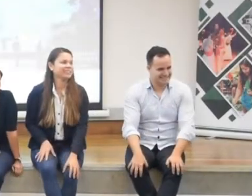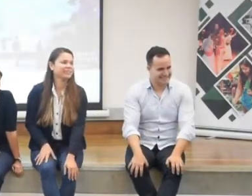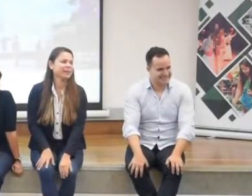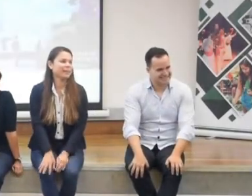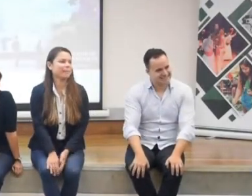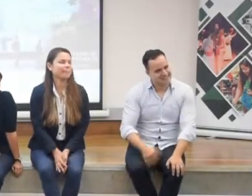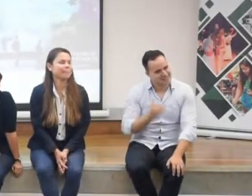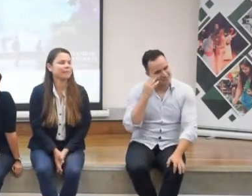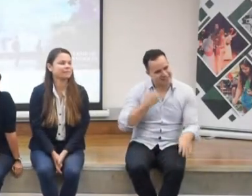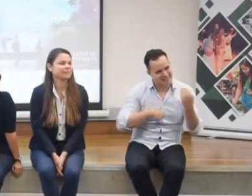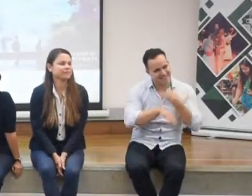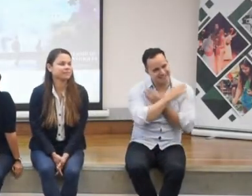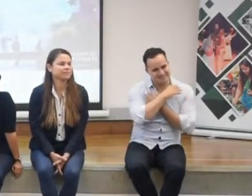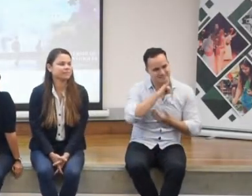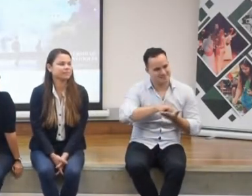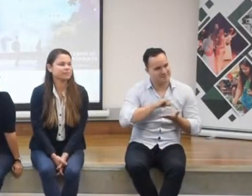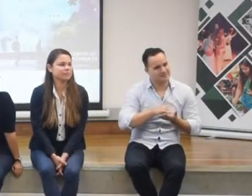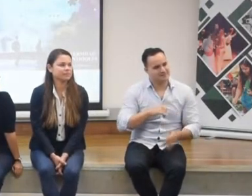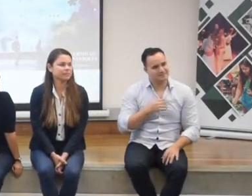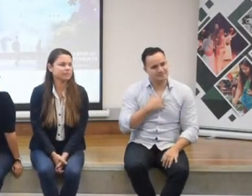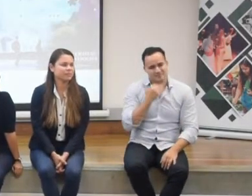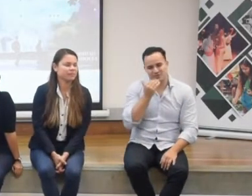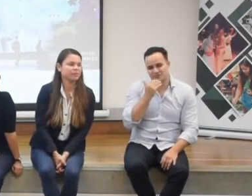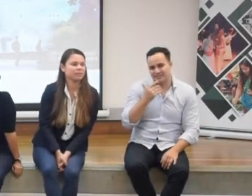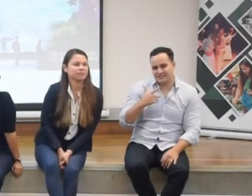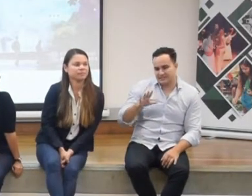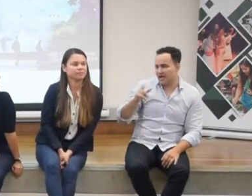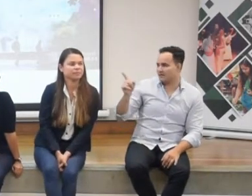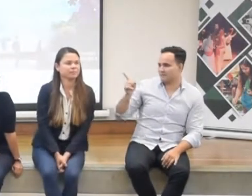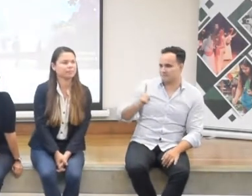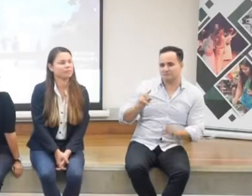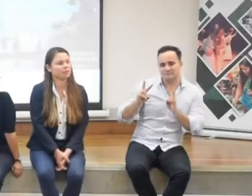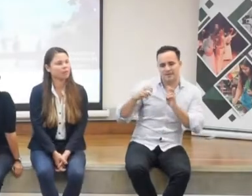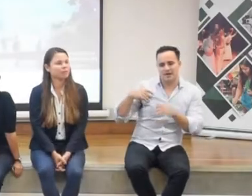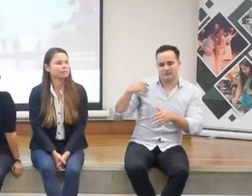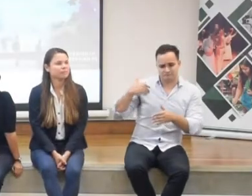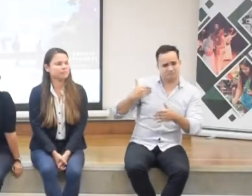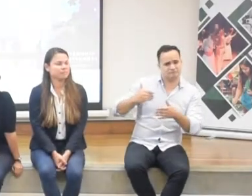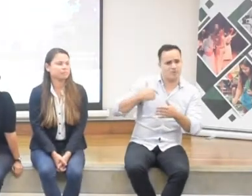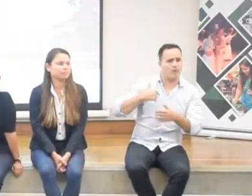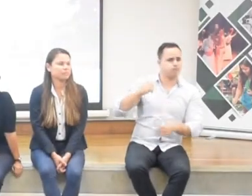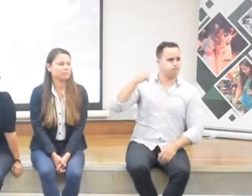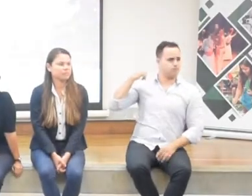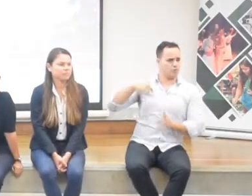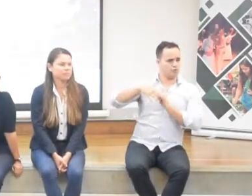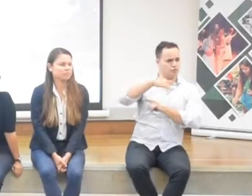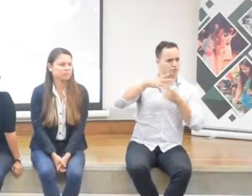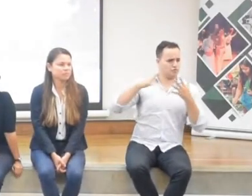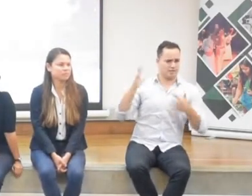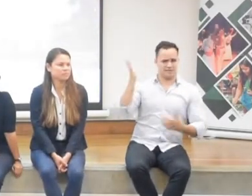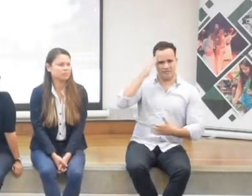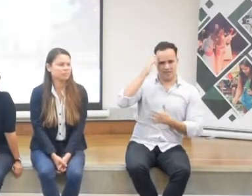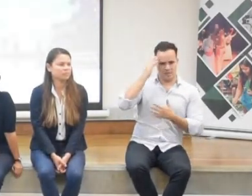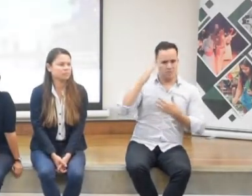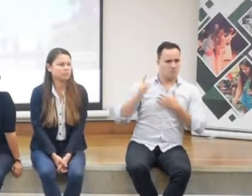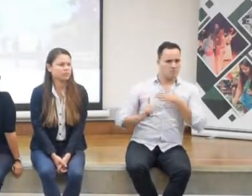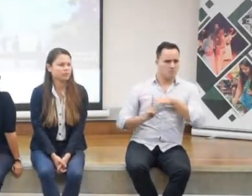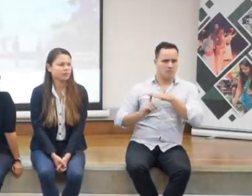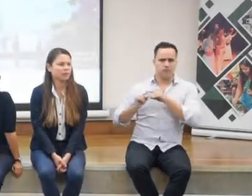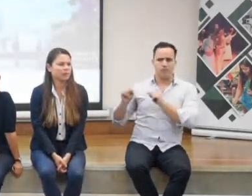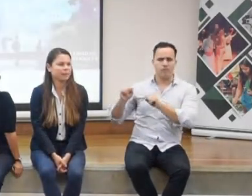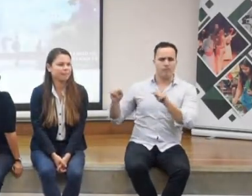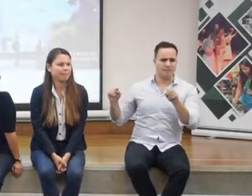Pues yo pienso que si ya ustedes ya han adelantado el tema, yo pienso que deberían, o